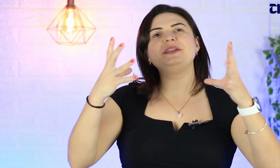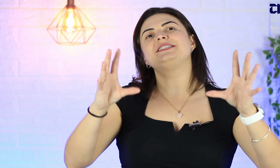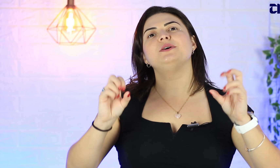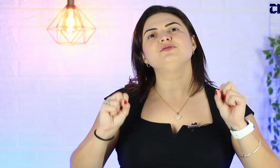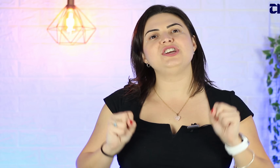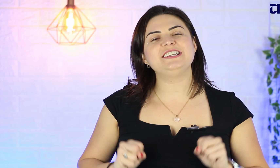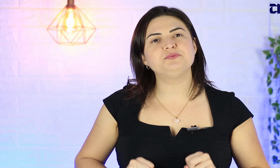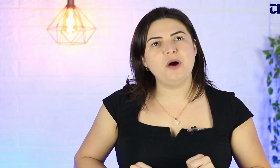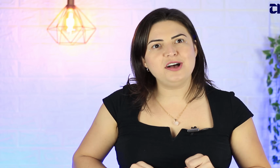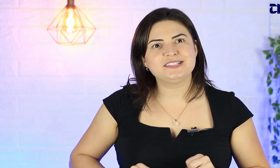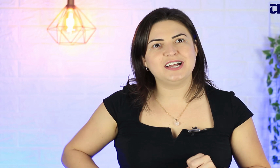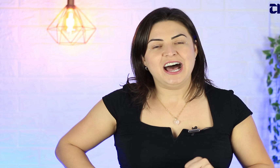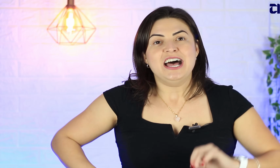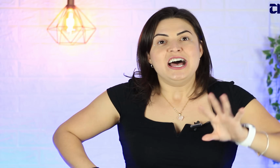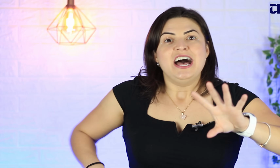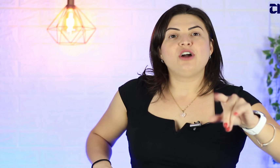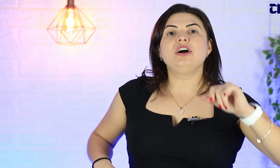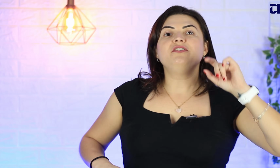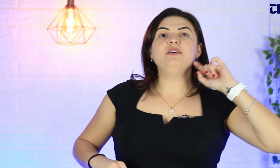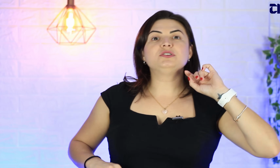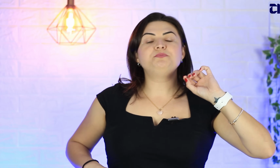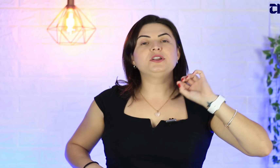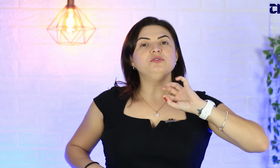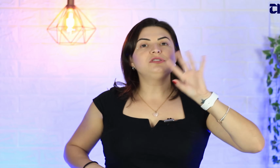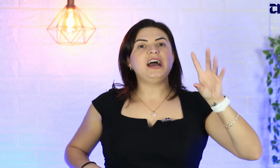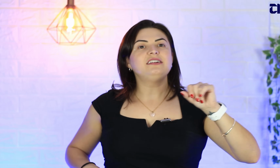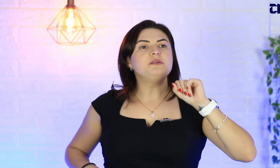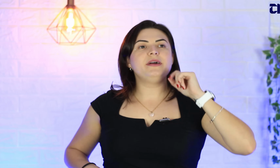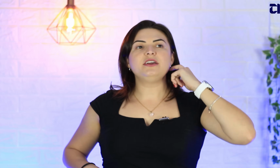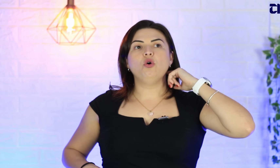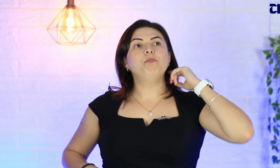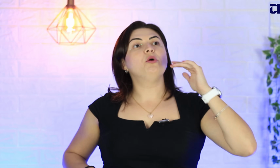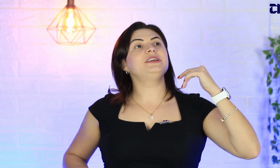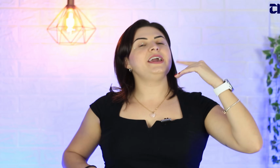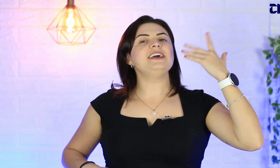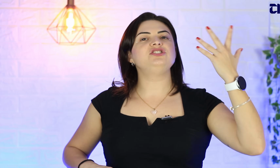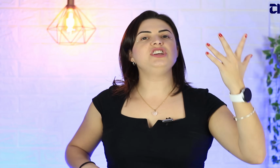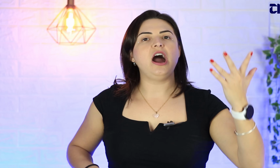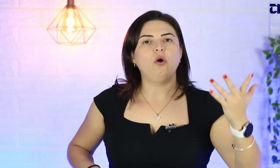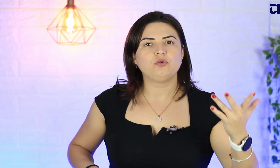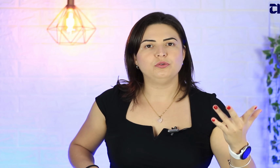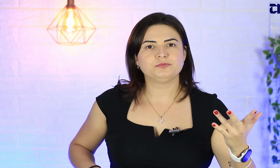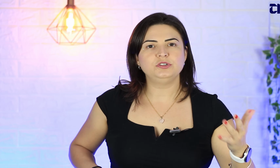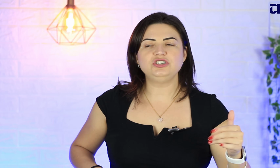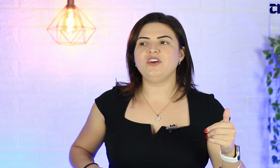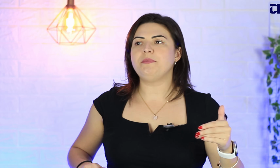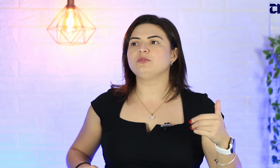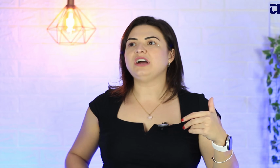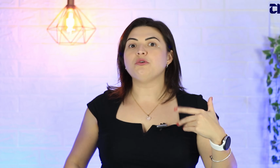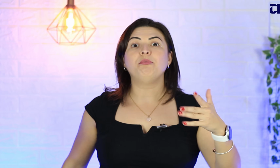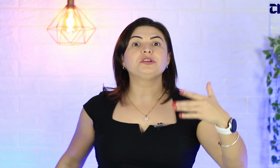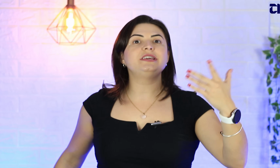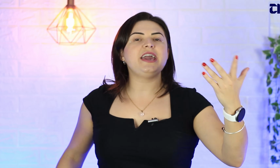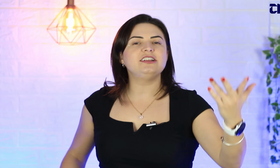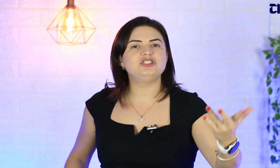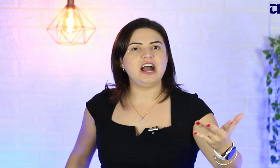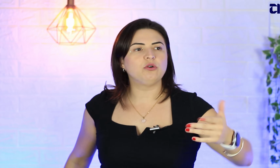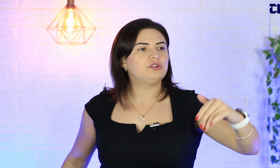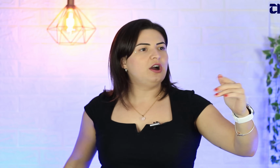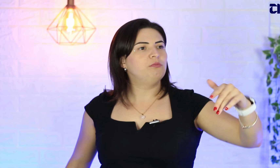expressão de resposta. Agora, vamos perguntar também o porquê de algo. Quando a gente vai perguntar o porquê de algo, que é